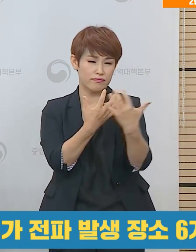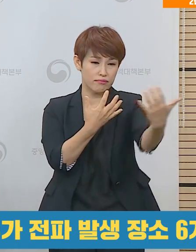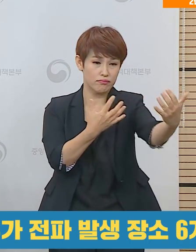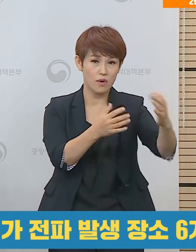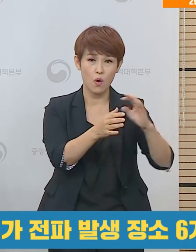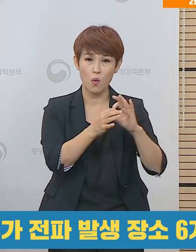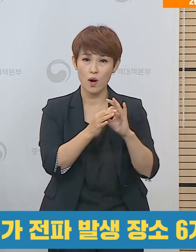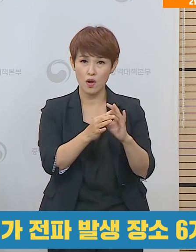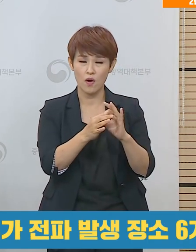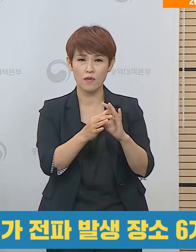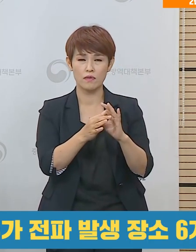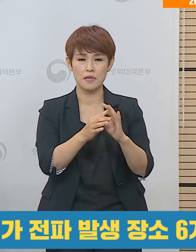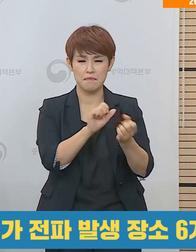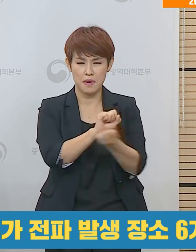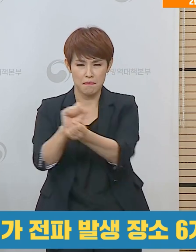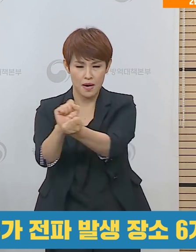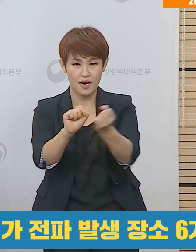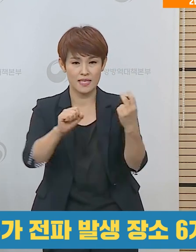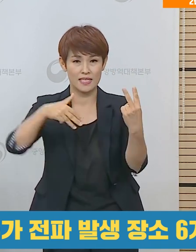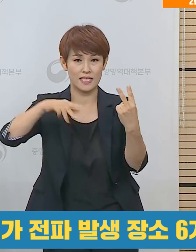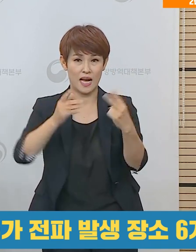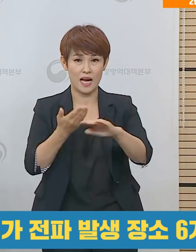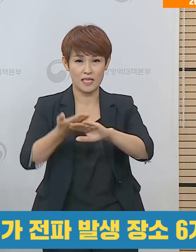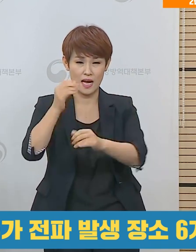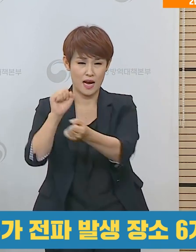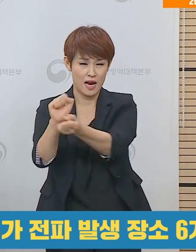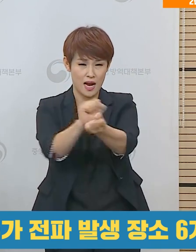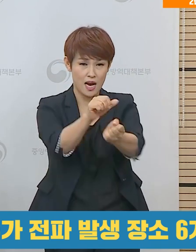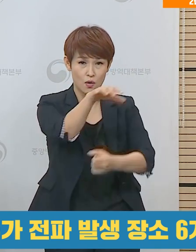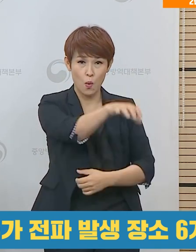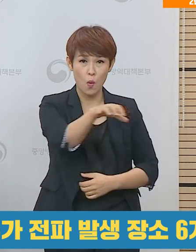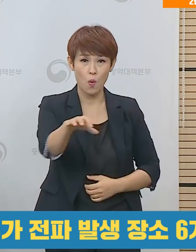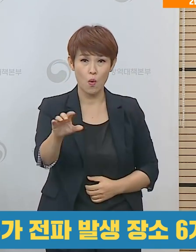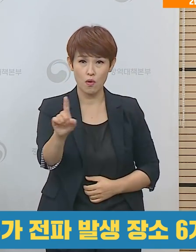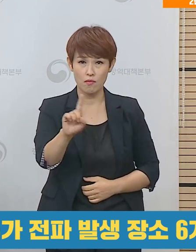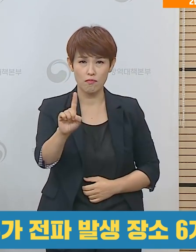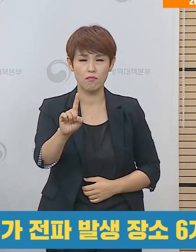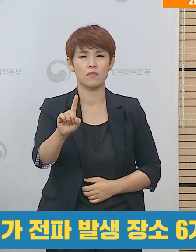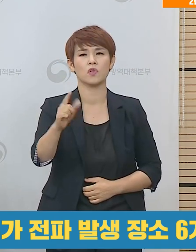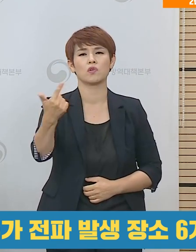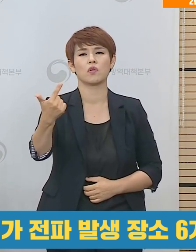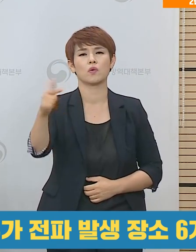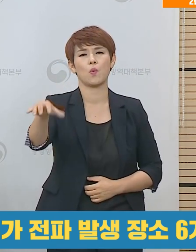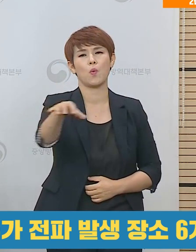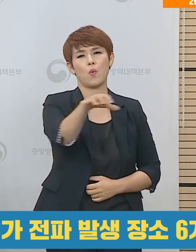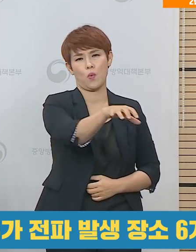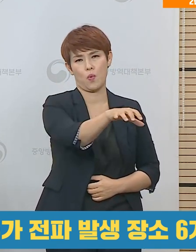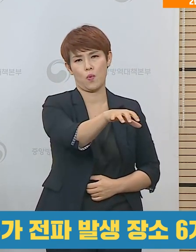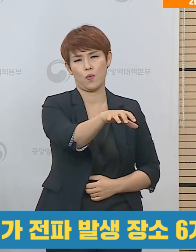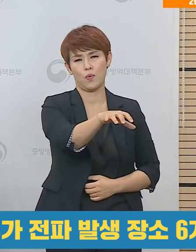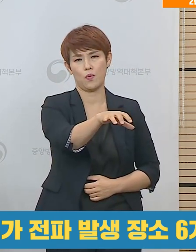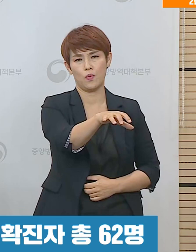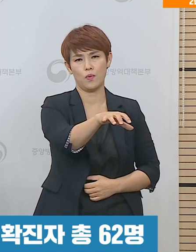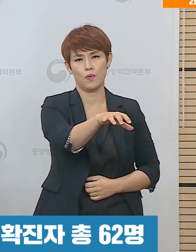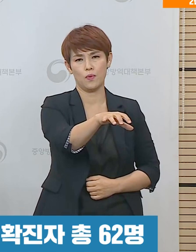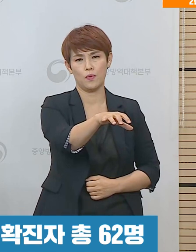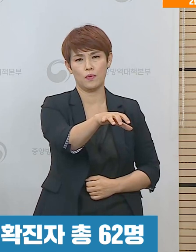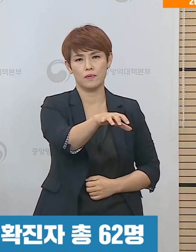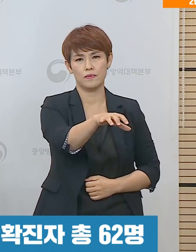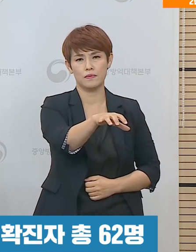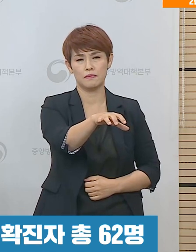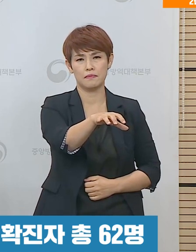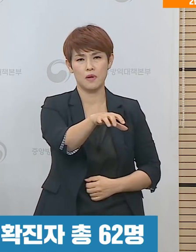관련해서 2차 이상의 추가 전파가 발생한 곳은 6개소가 확인되었고